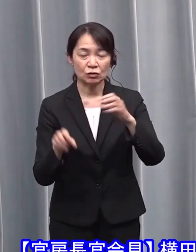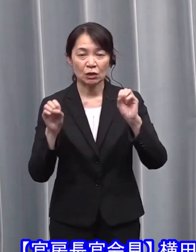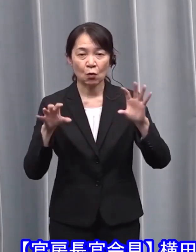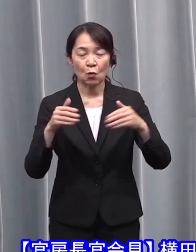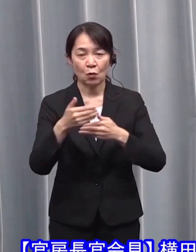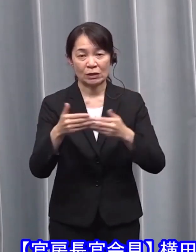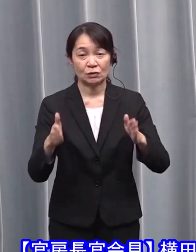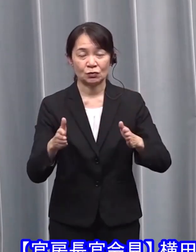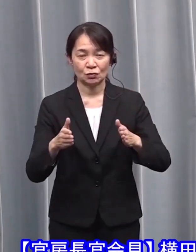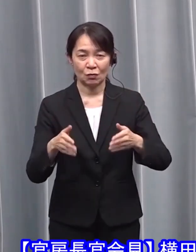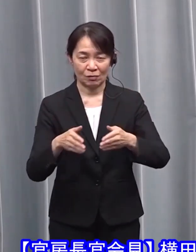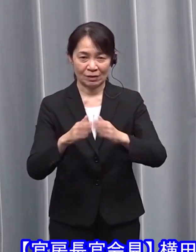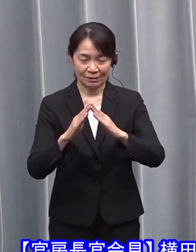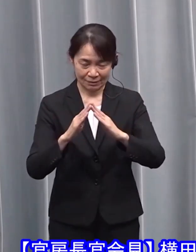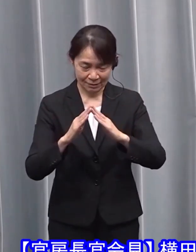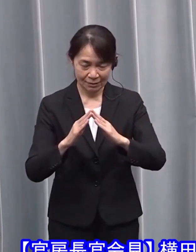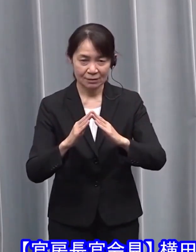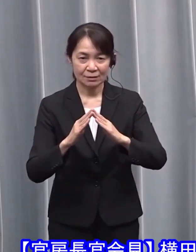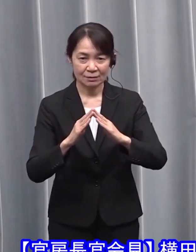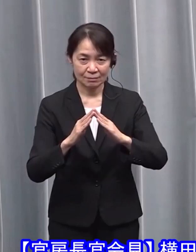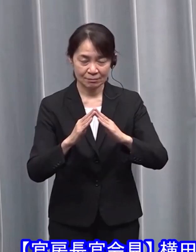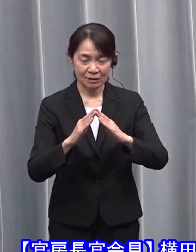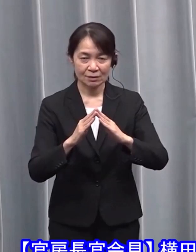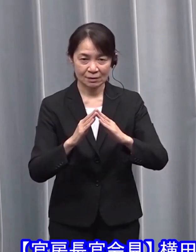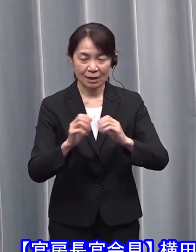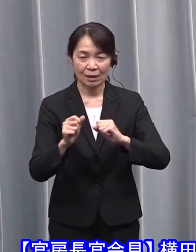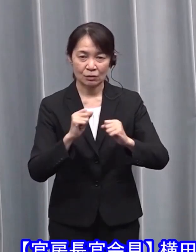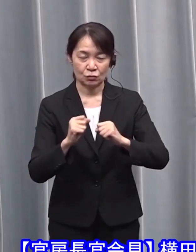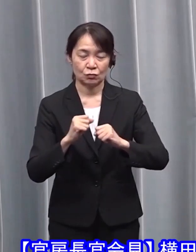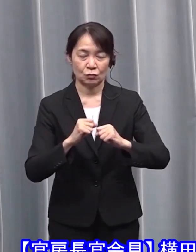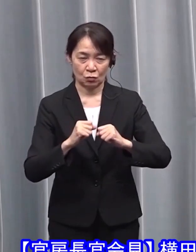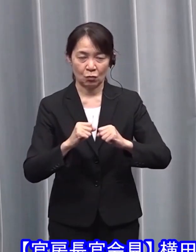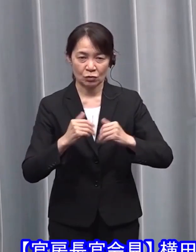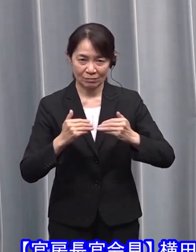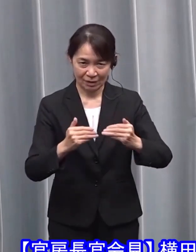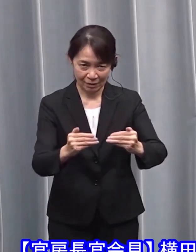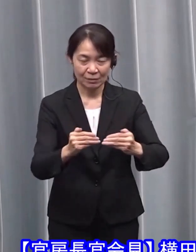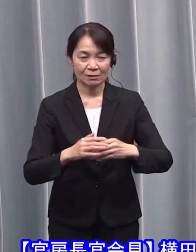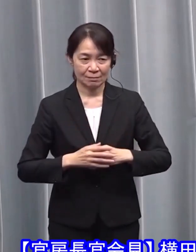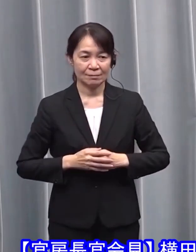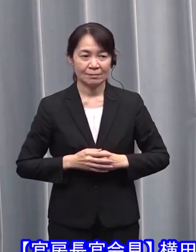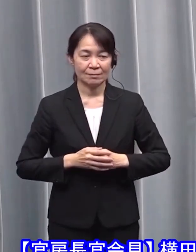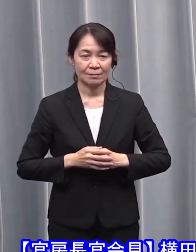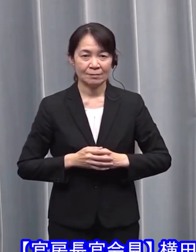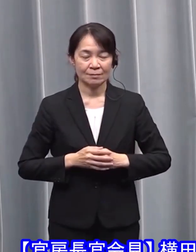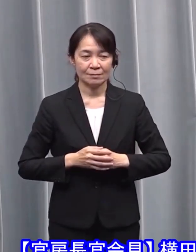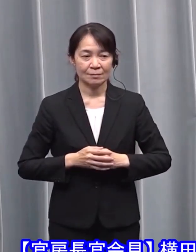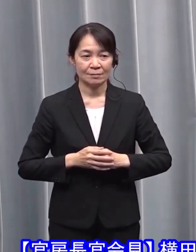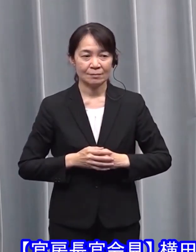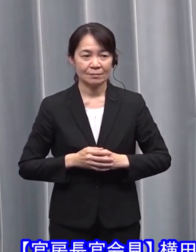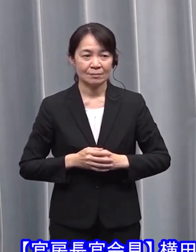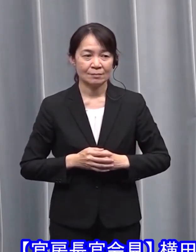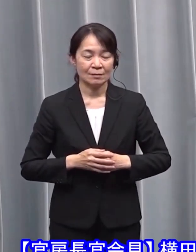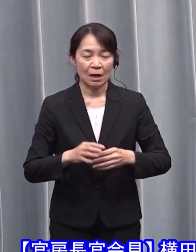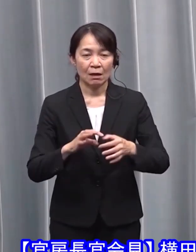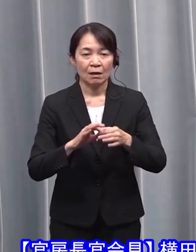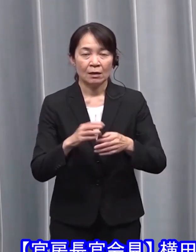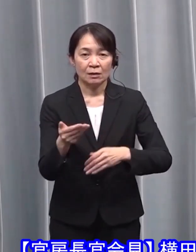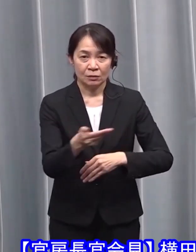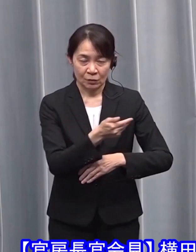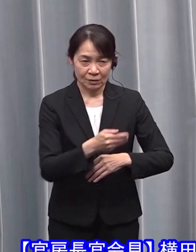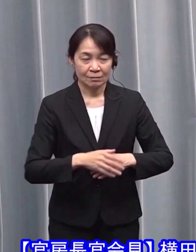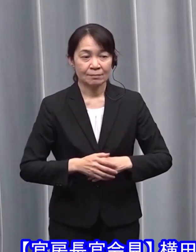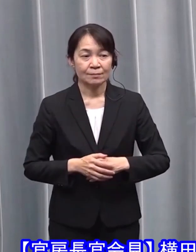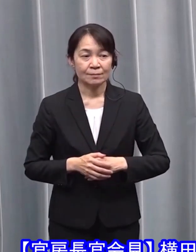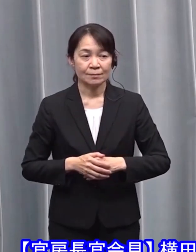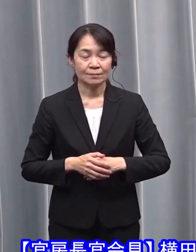して広報の充実に取り組んでいるものと承知しています。 あ、関連です。すみません、